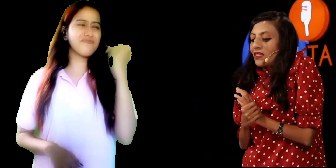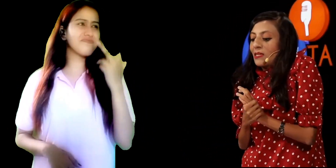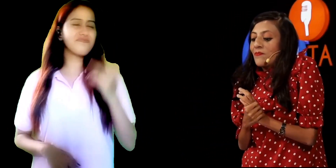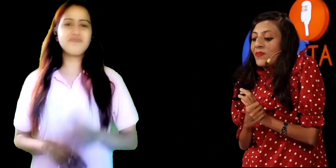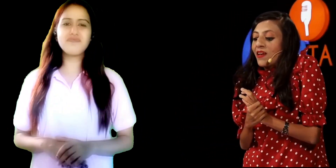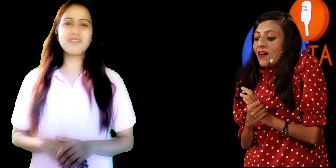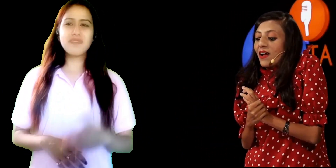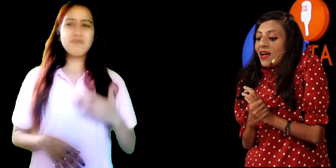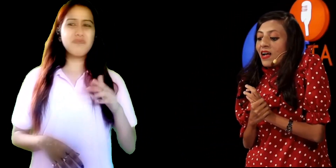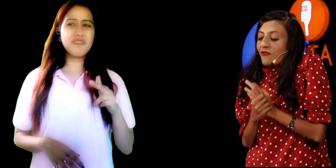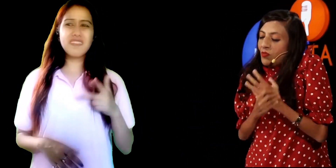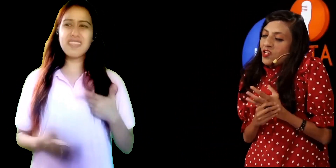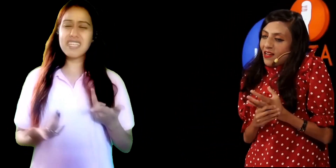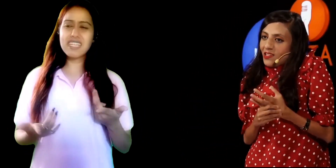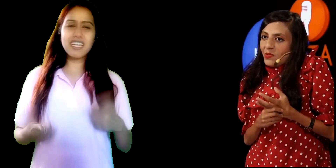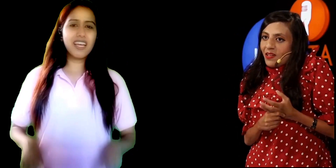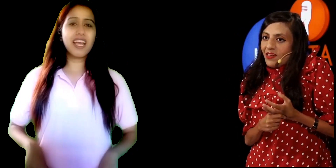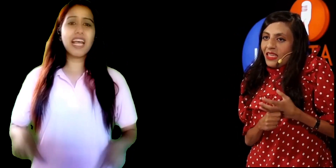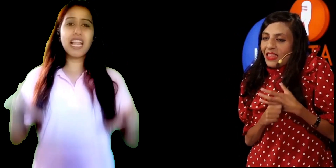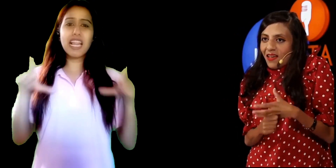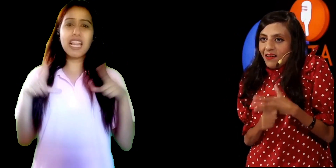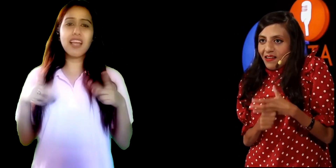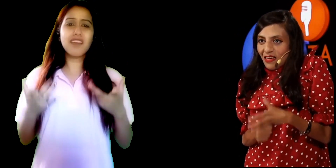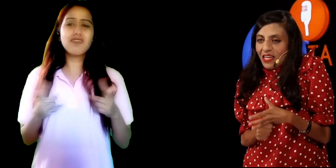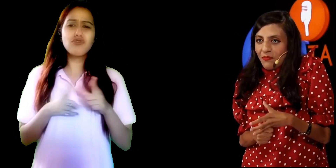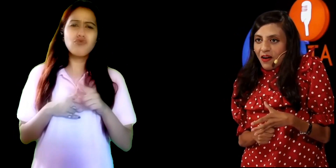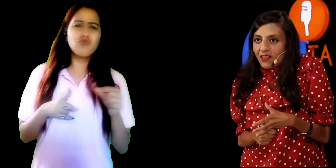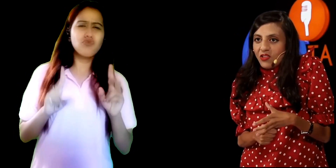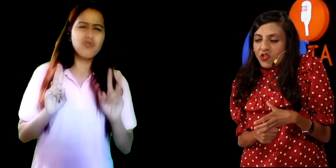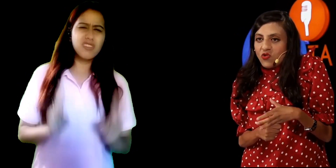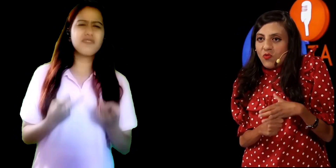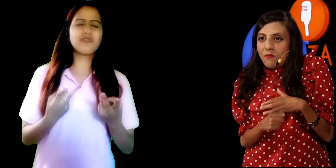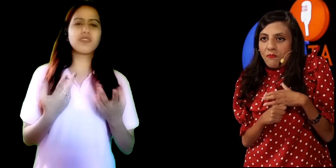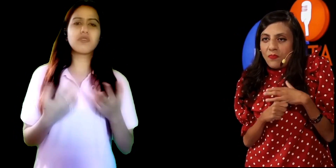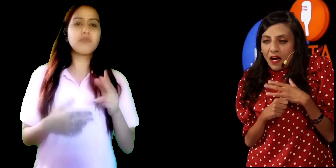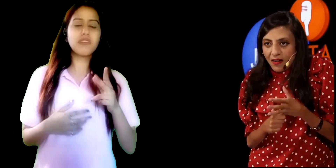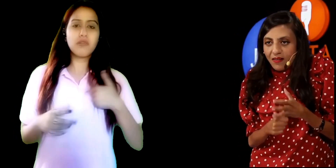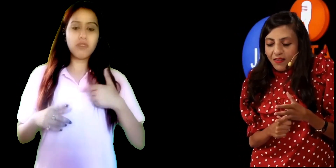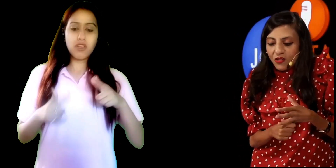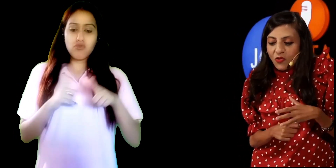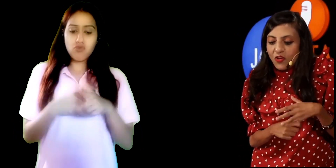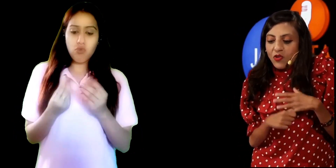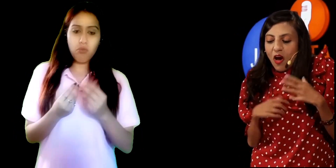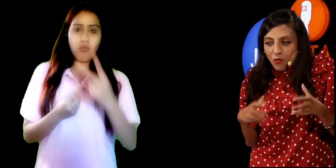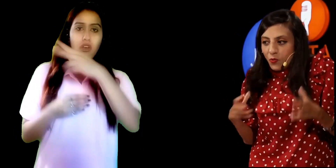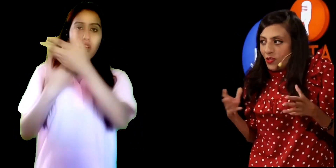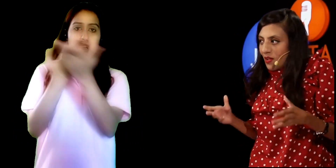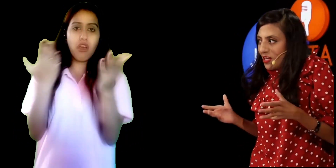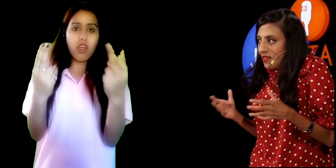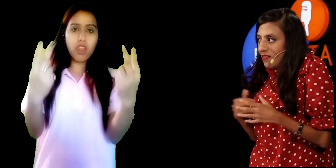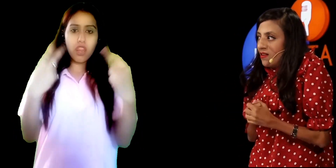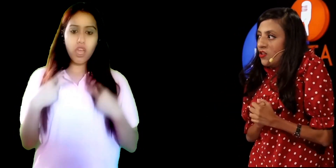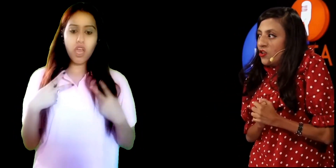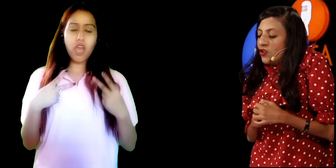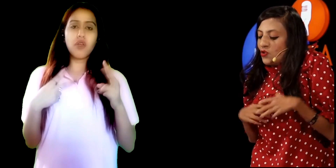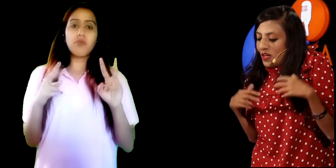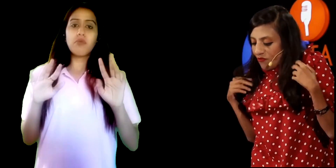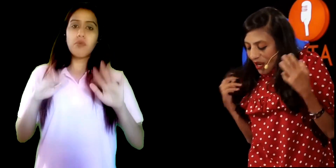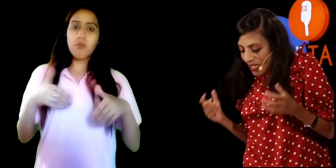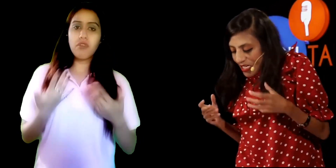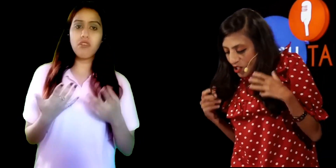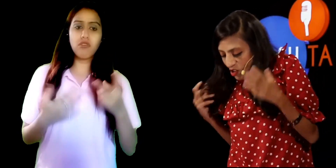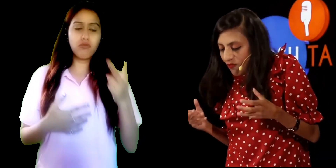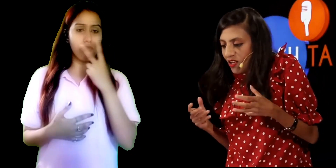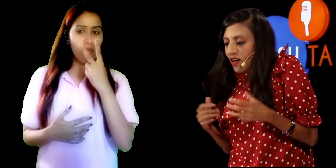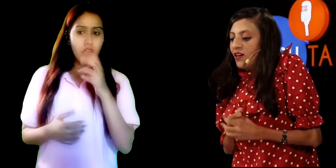काम करती थी। फिर मुझे रियलाइज़ हुआ कि इतना करने के बाद जो जो आउटपुट था मेरे दिन का, जो